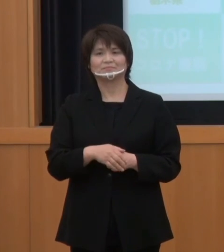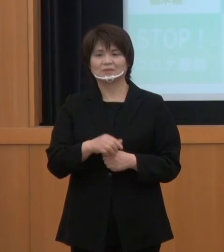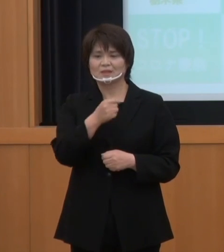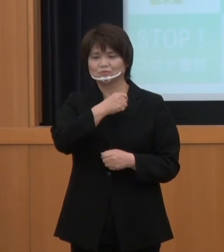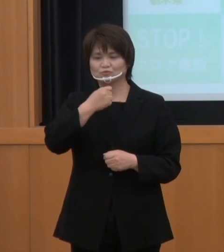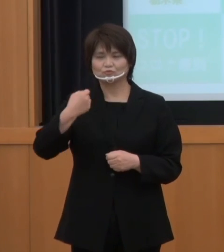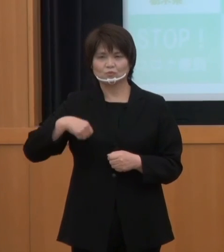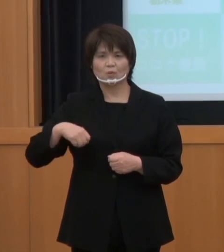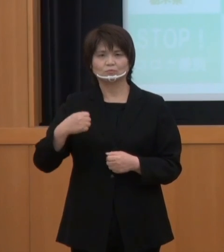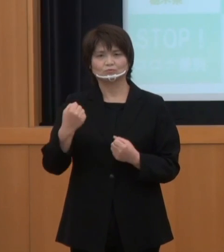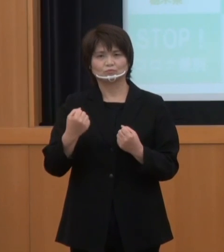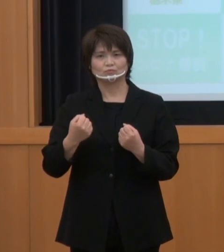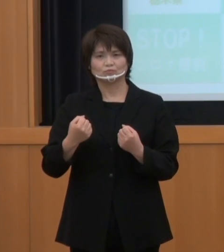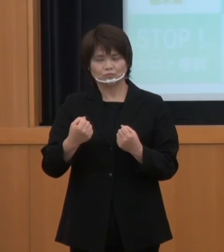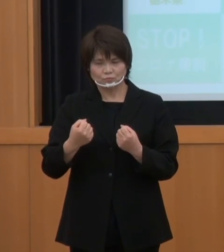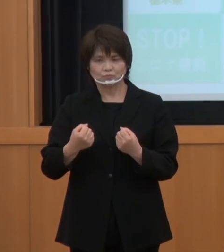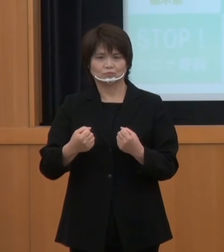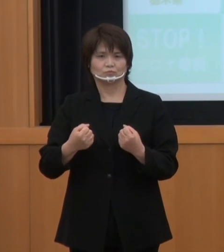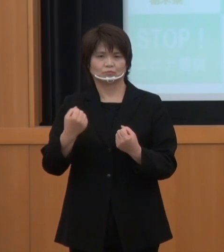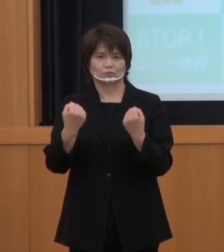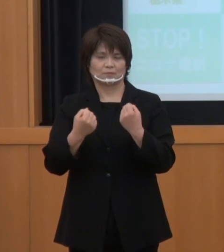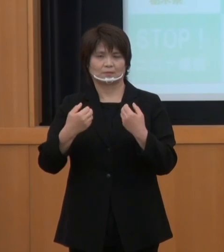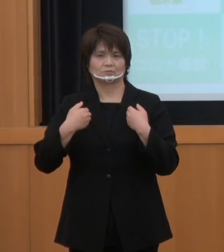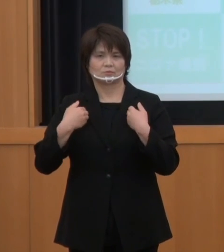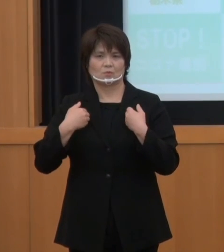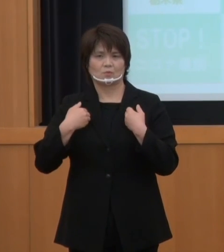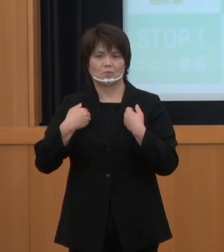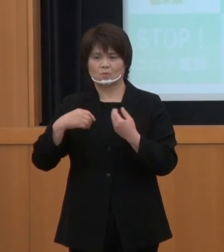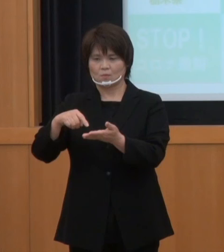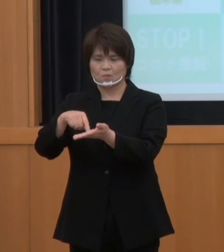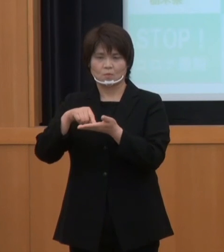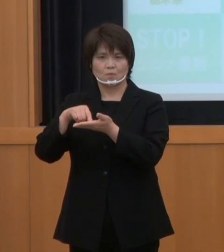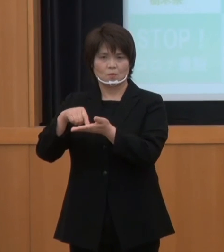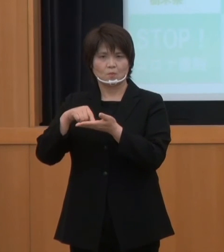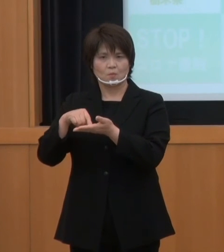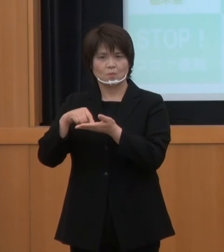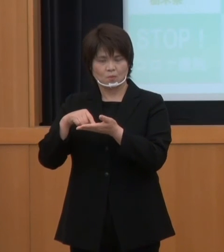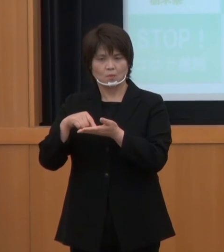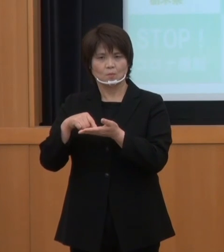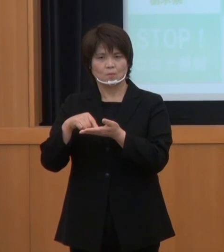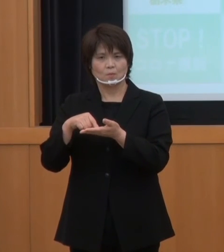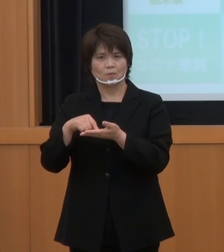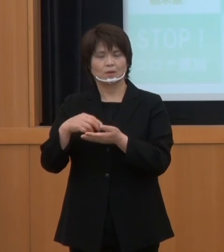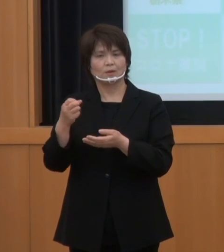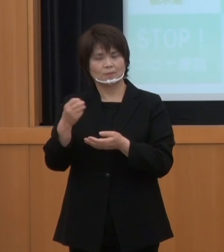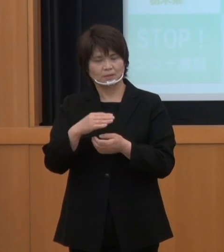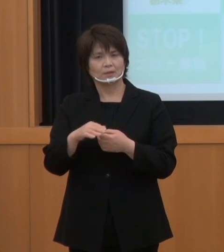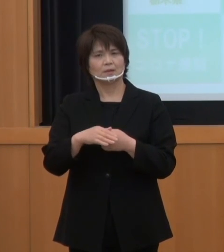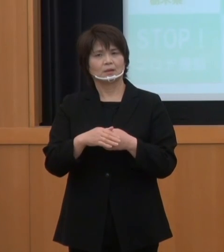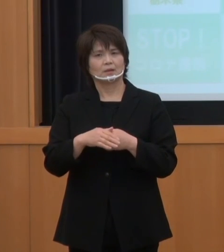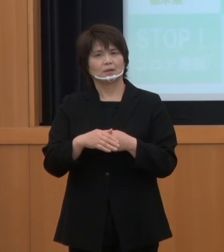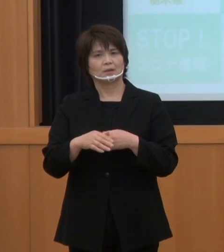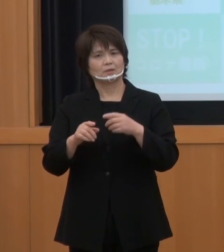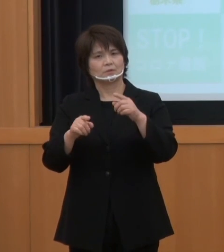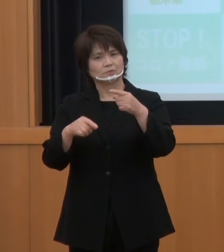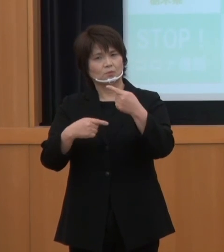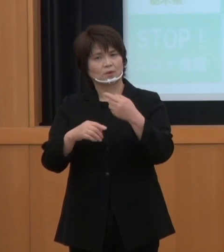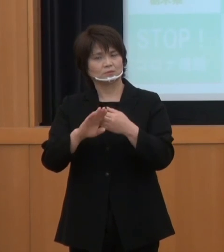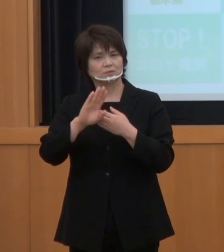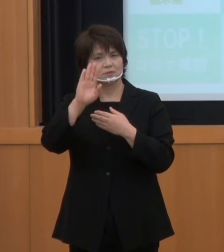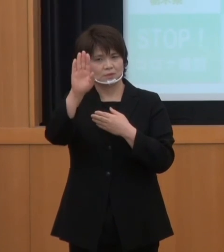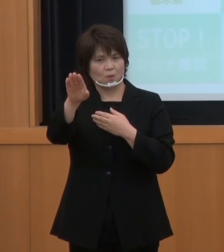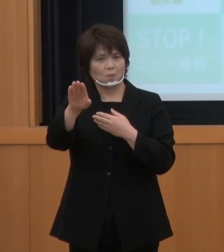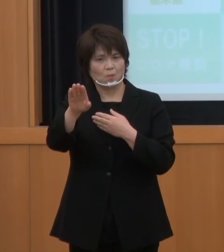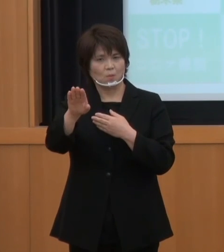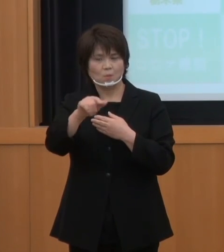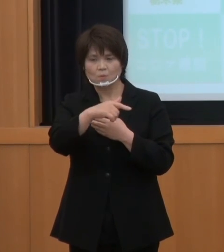じめとしてお正月以降自動車関連の業界の方々が県に